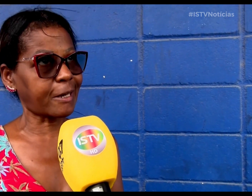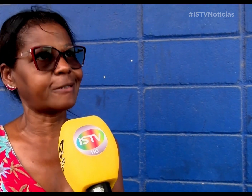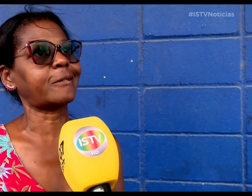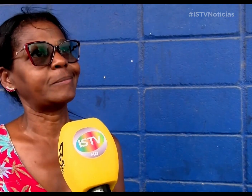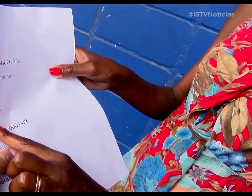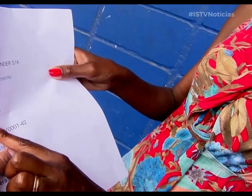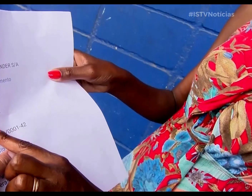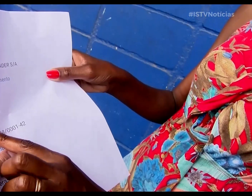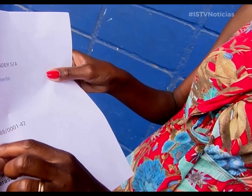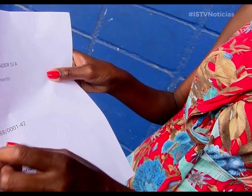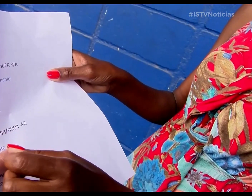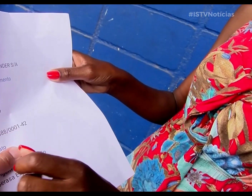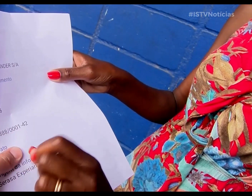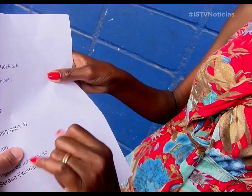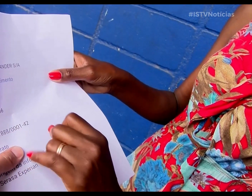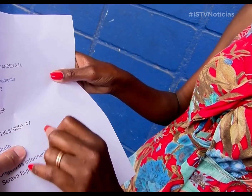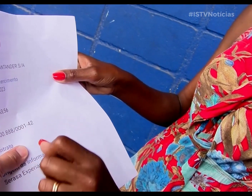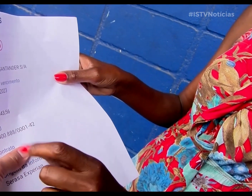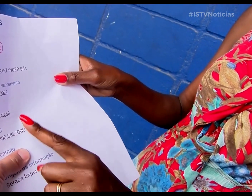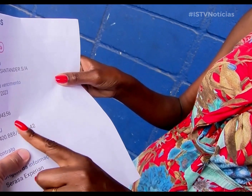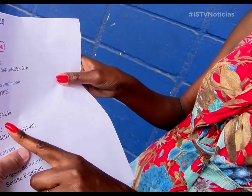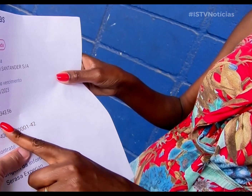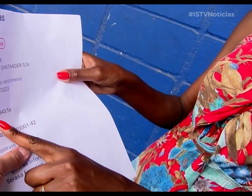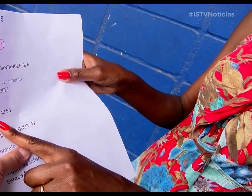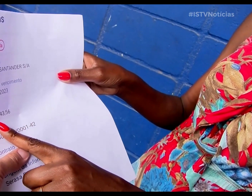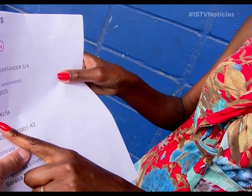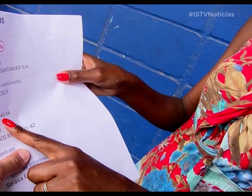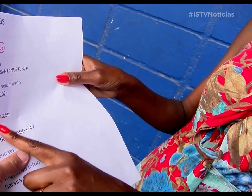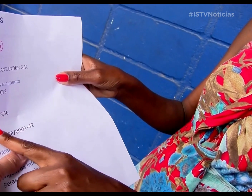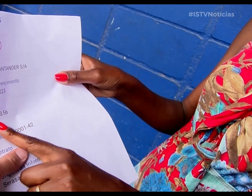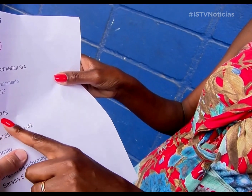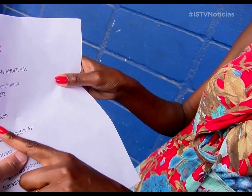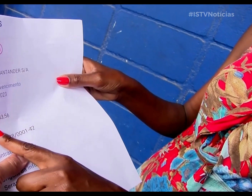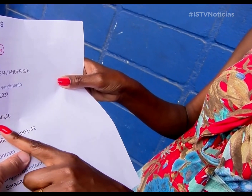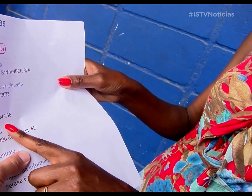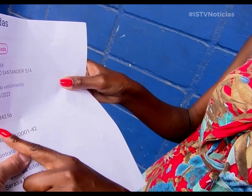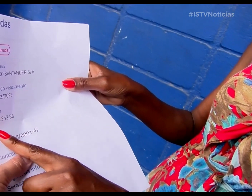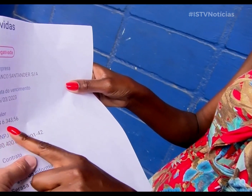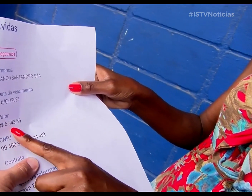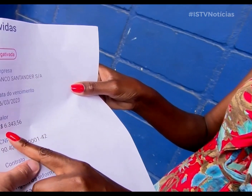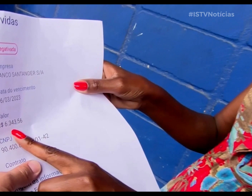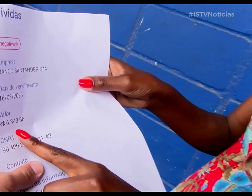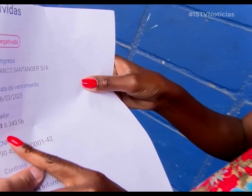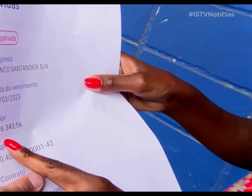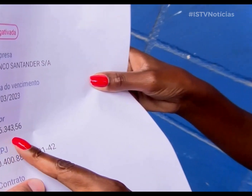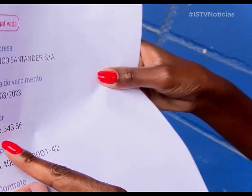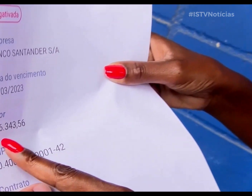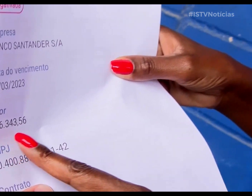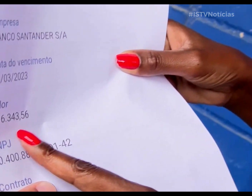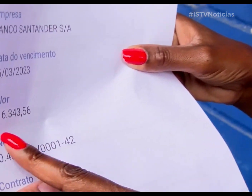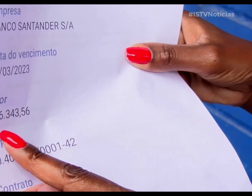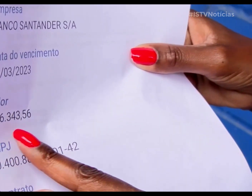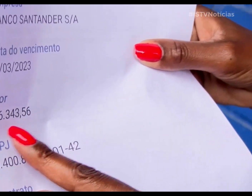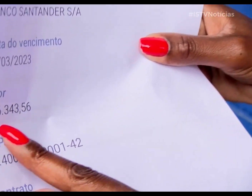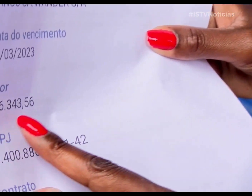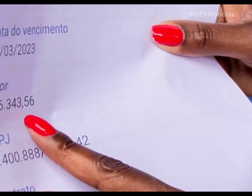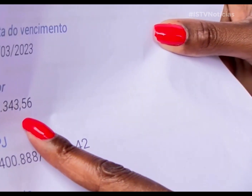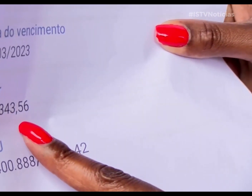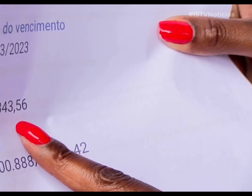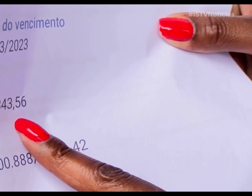Serasa. Já comprovei que eu já paguei e não estou devendo nada, porém ainda consta que eu estou devendo. Gera juros, porém